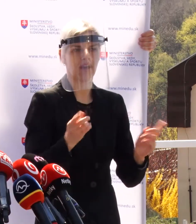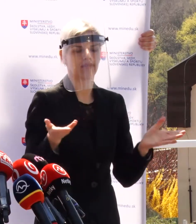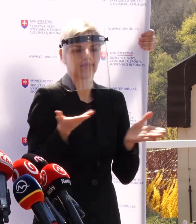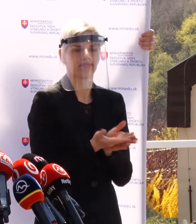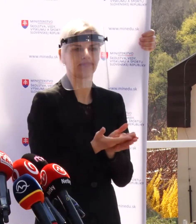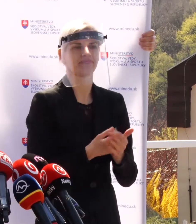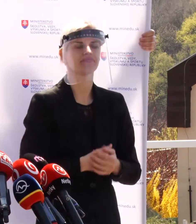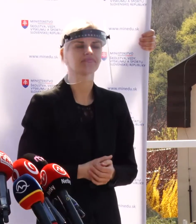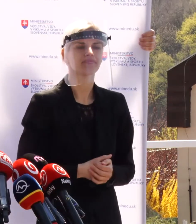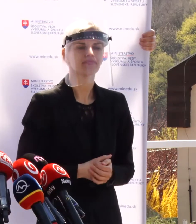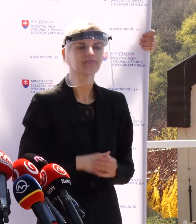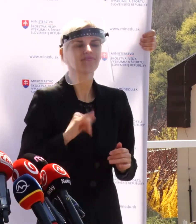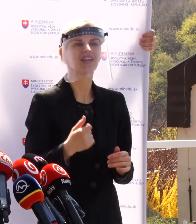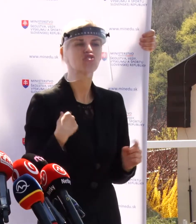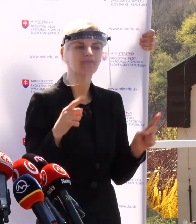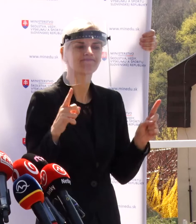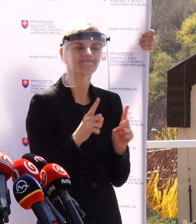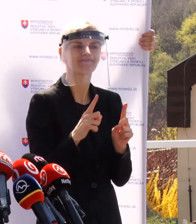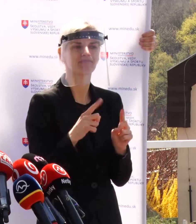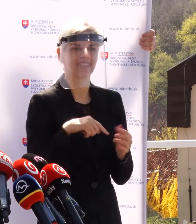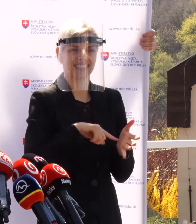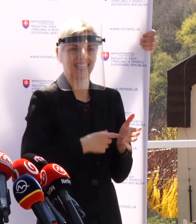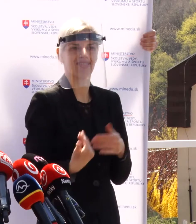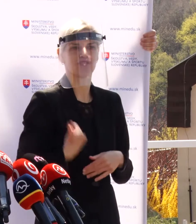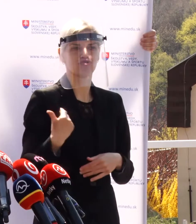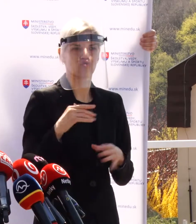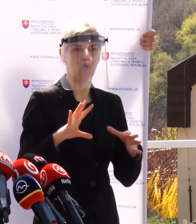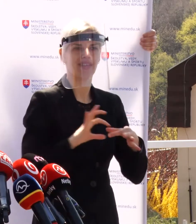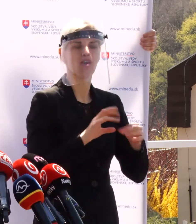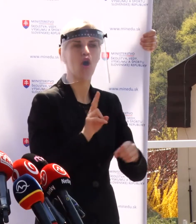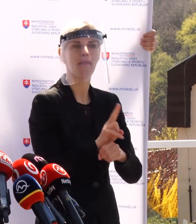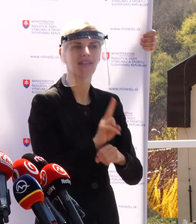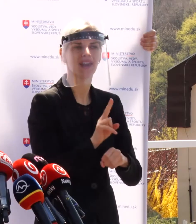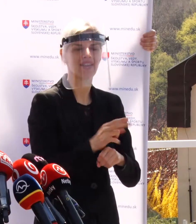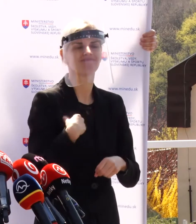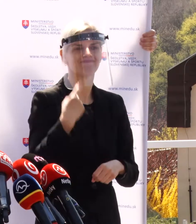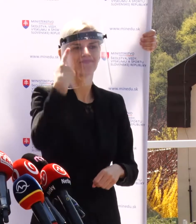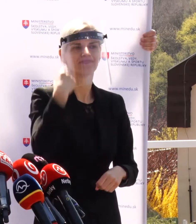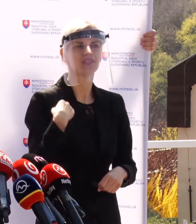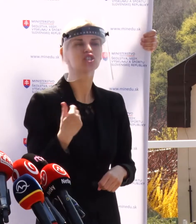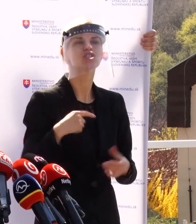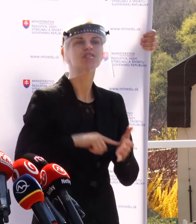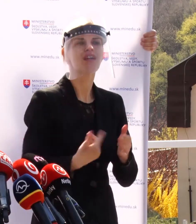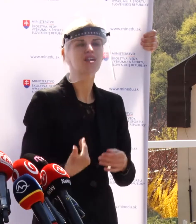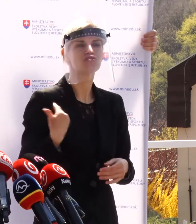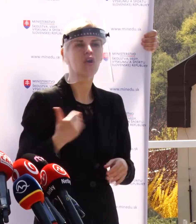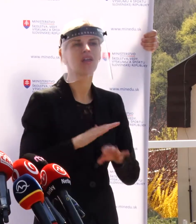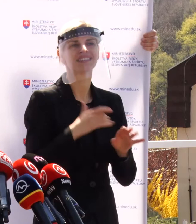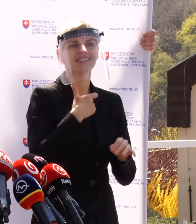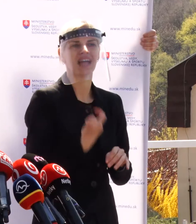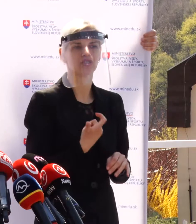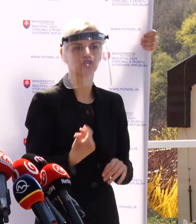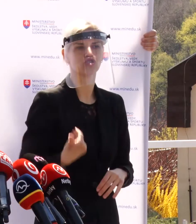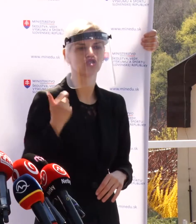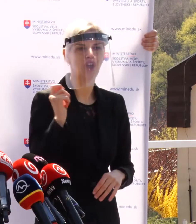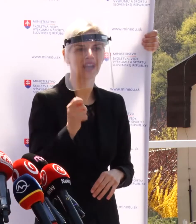iba uvedieme ešte opatrenia na úrovni stredných škôl, pretože tam si uvedomujeme, že študujú na stredných školách už starší žiaci,